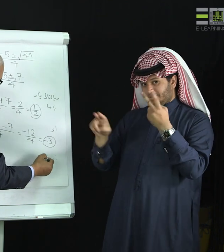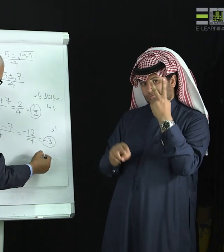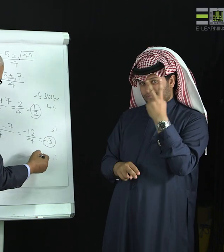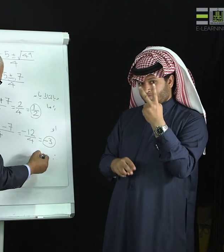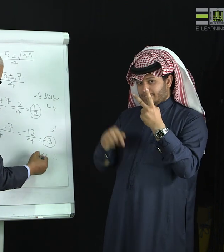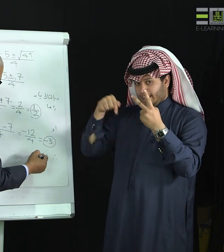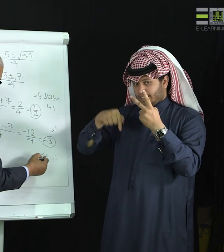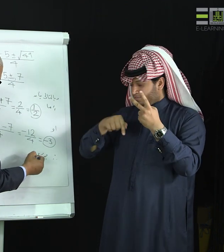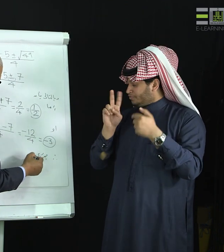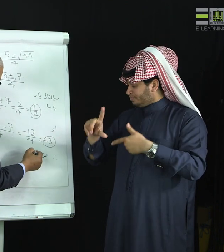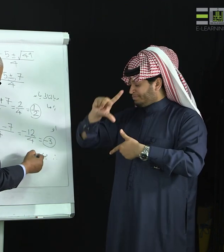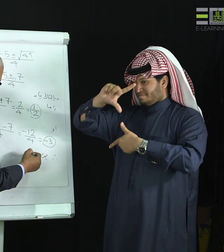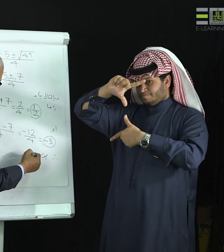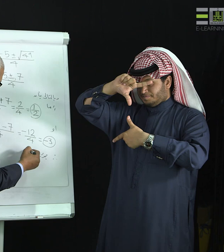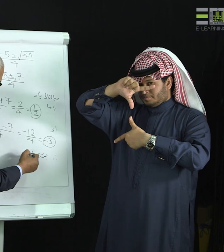جذري المعادلة